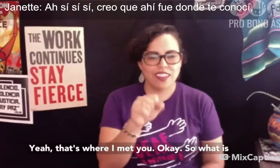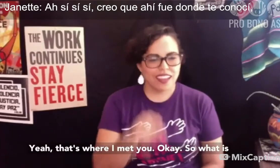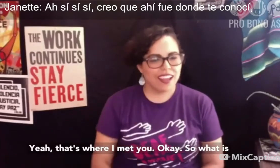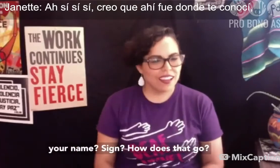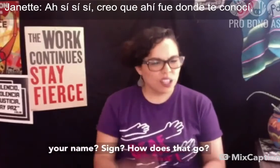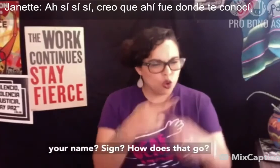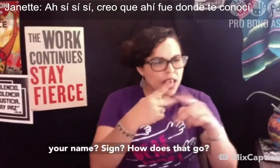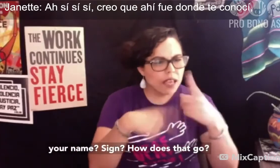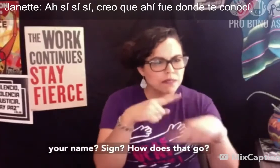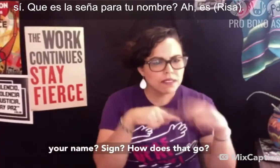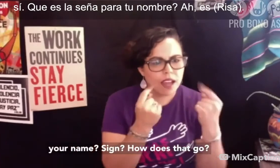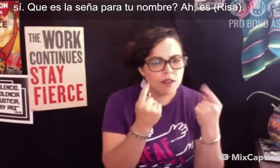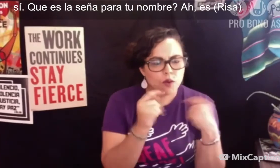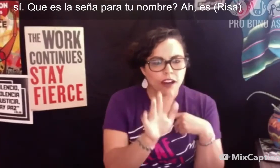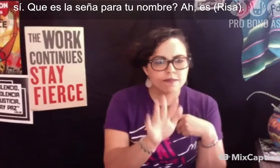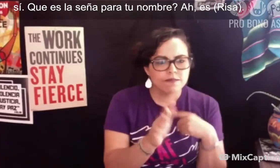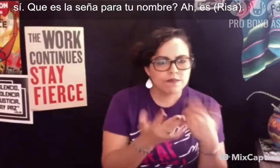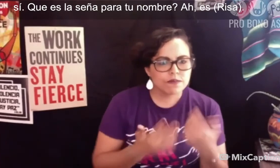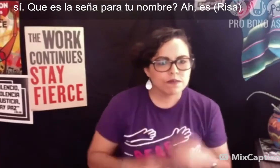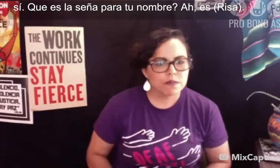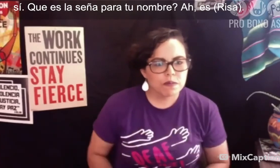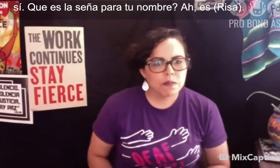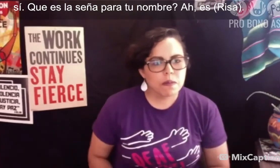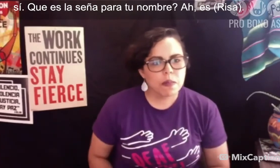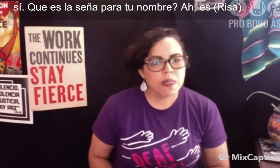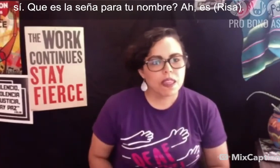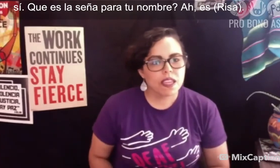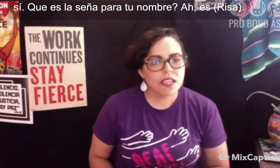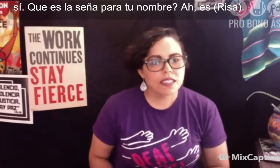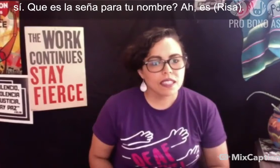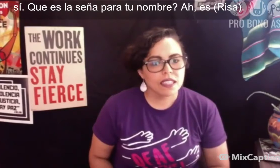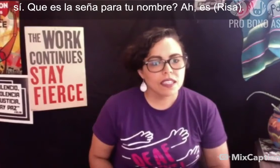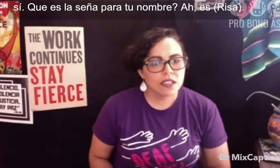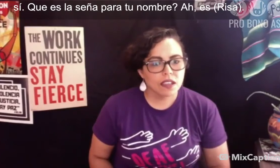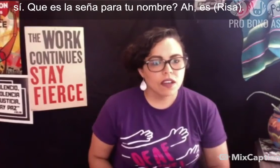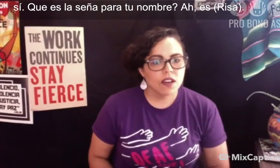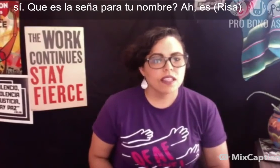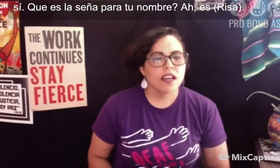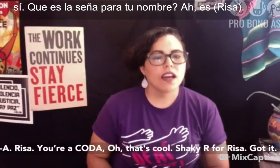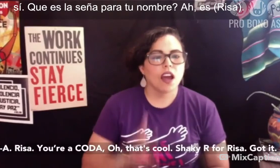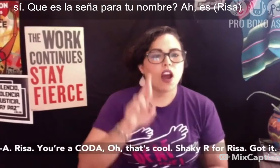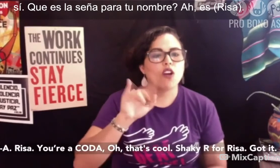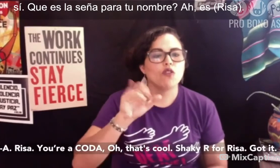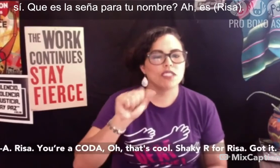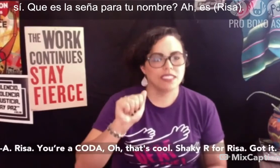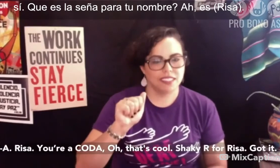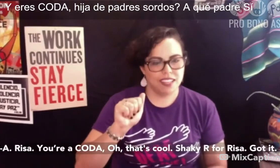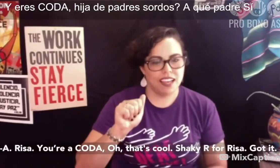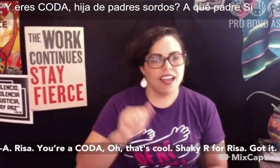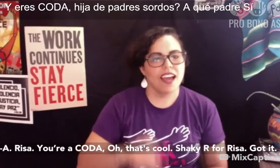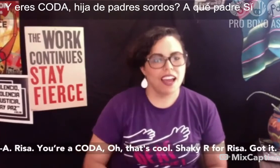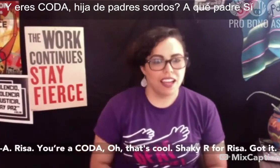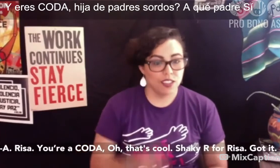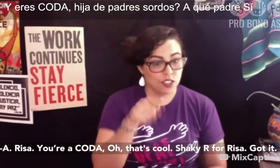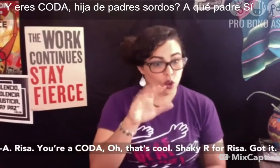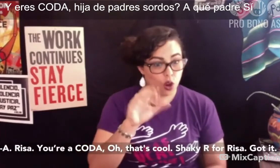Sí, creo que ahí fue donde te conocí, sí. ¿Qué es la seña para tu nombre? Es Risa. Y tú eres Coda,